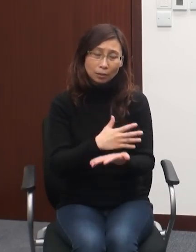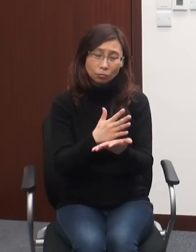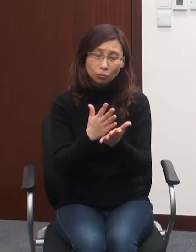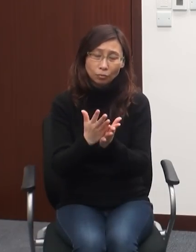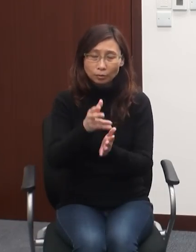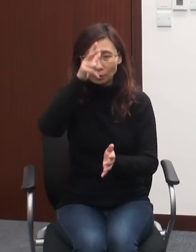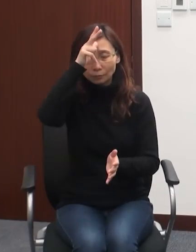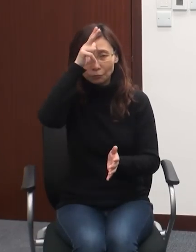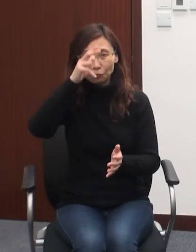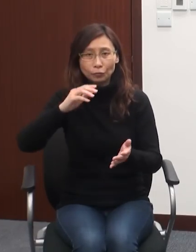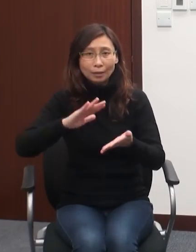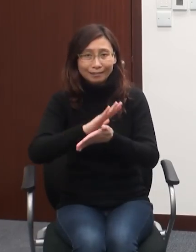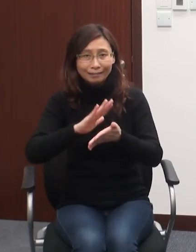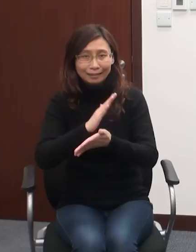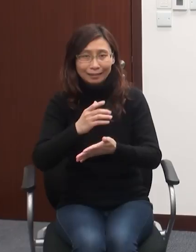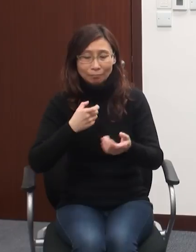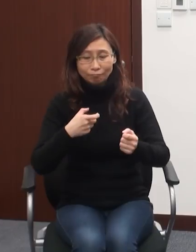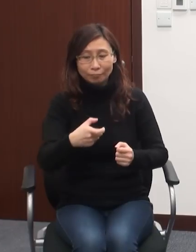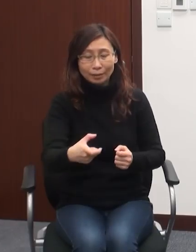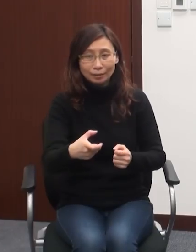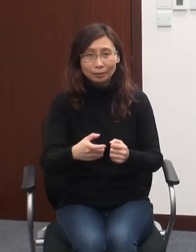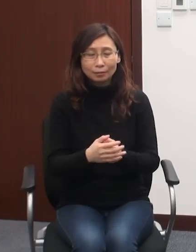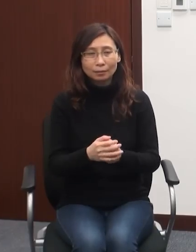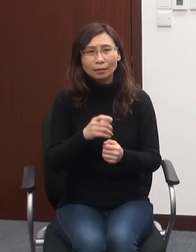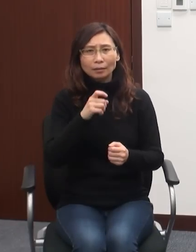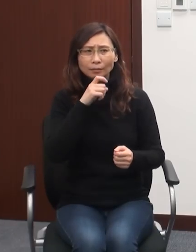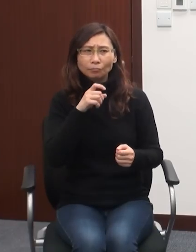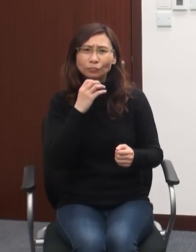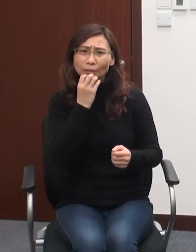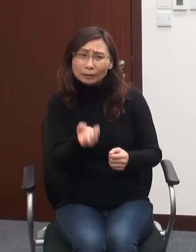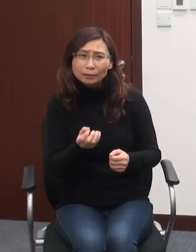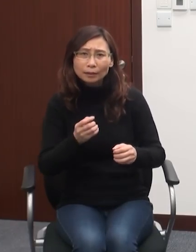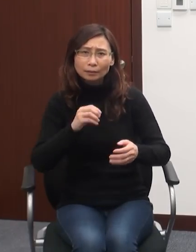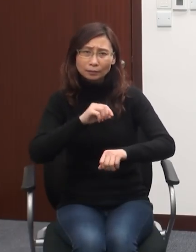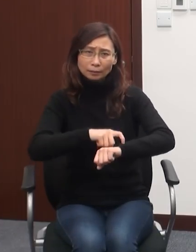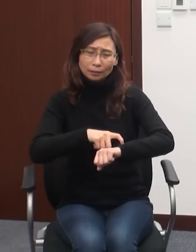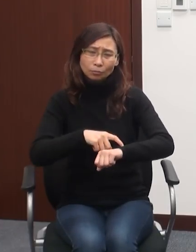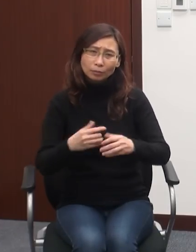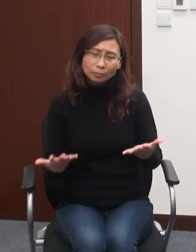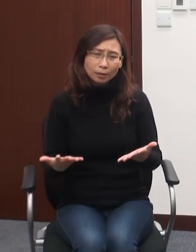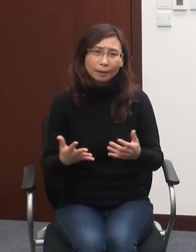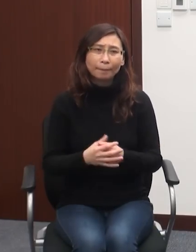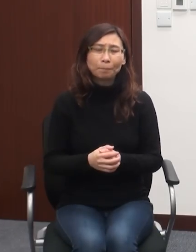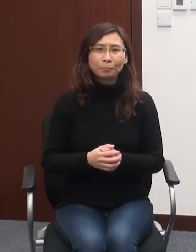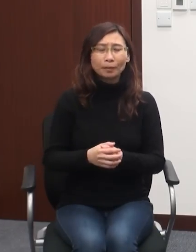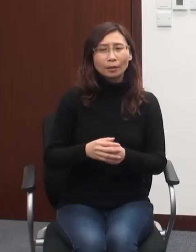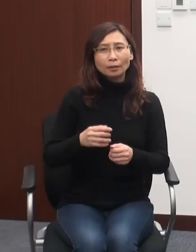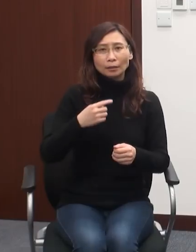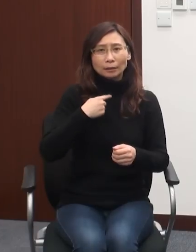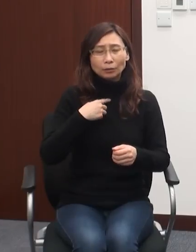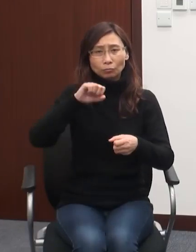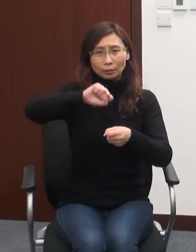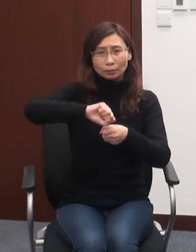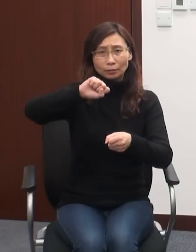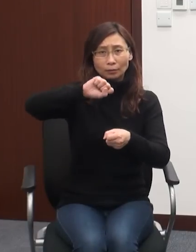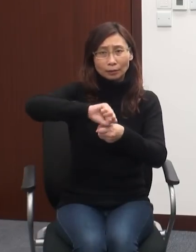政府每年使嘅錢咧，係有赤字嘅時候咧，佢就唔想。因為咁樣要加税，亦都唔想因為咁